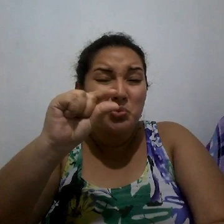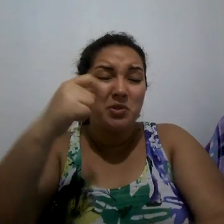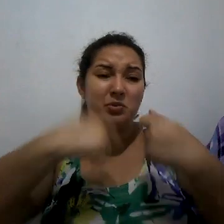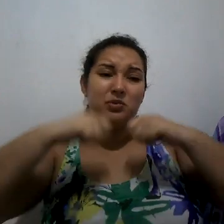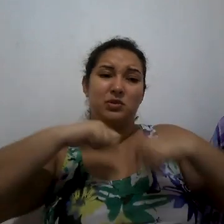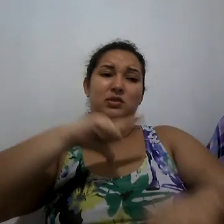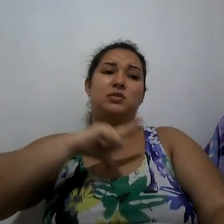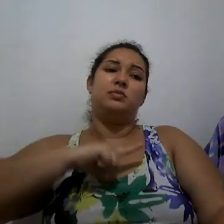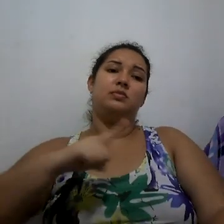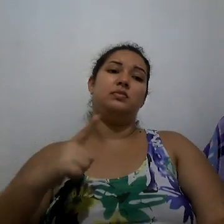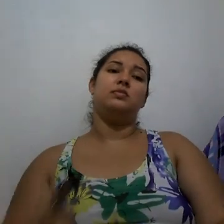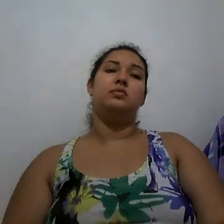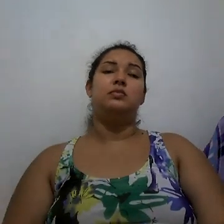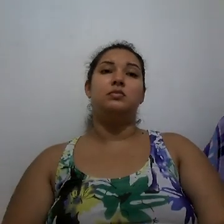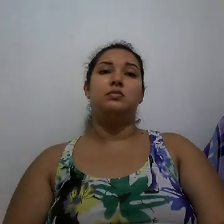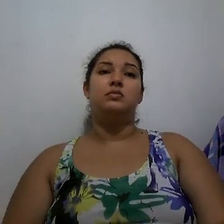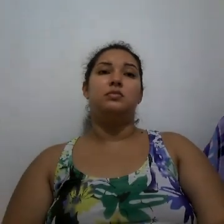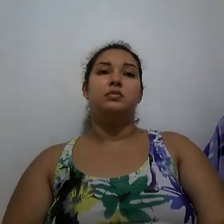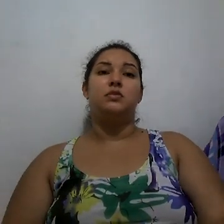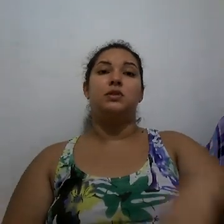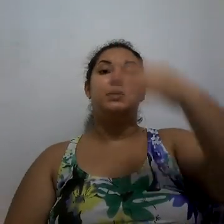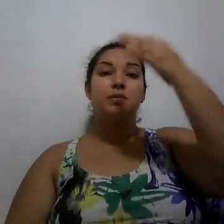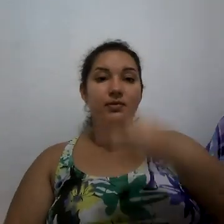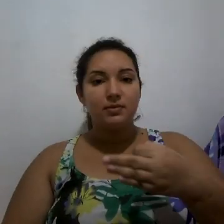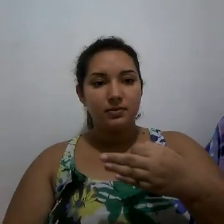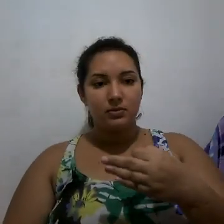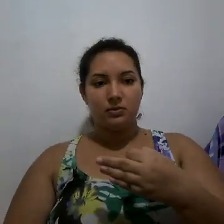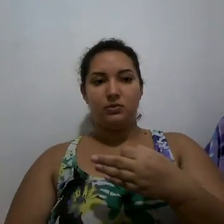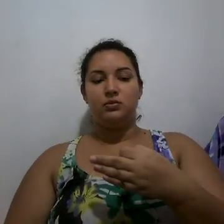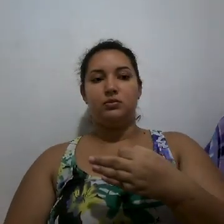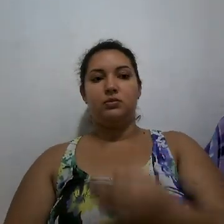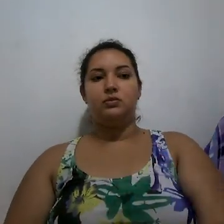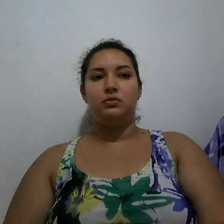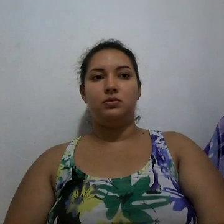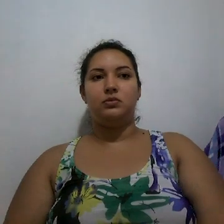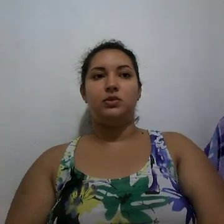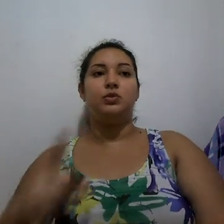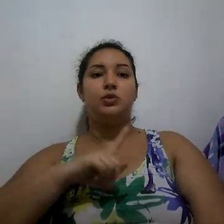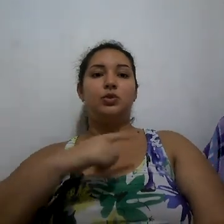para dar a exatidão daquele número. Ou seja, eu tenho um número com vários números,